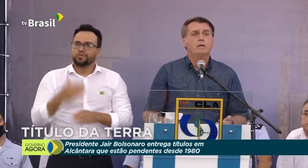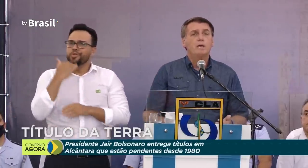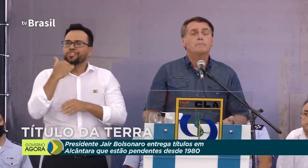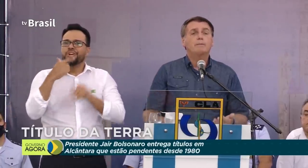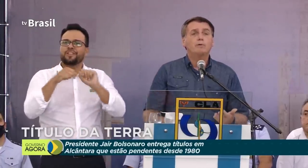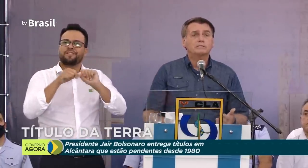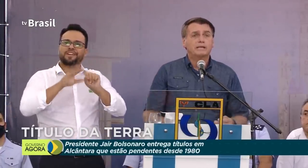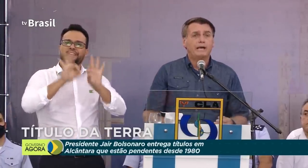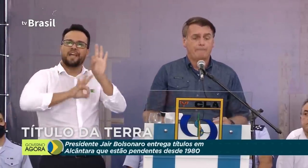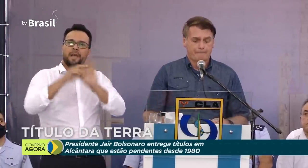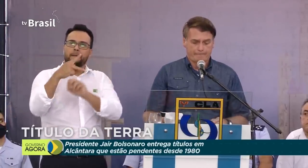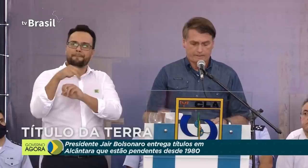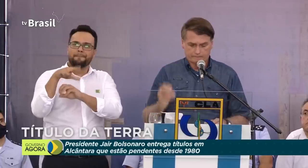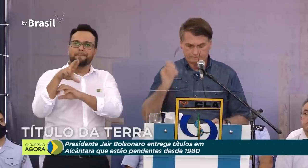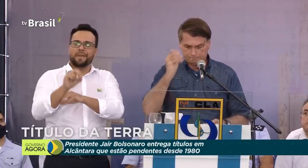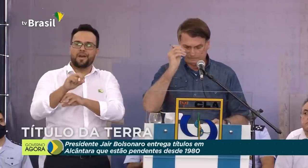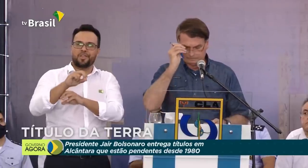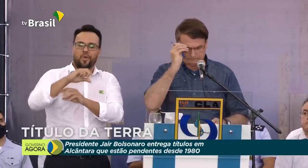final para mostrar...